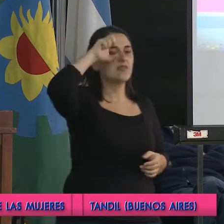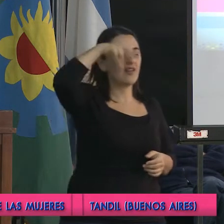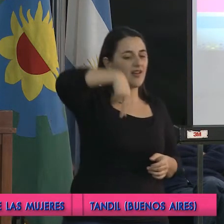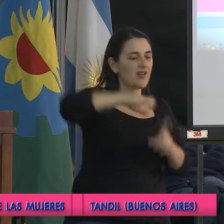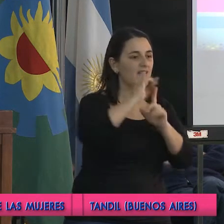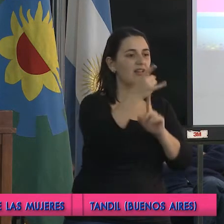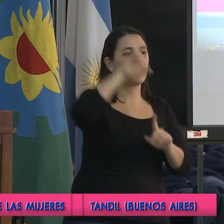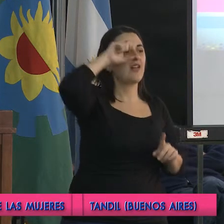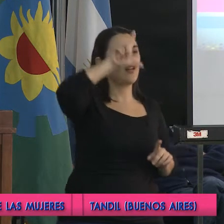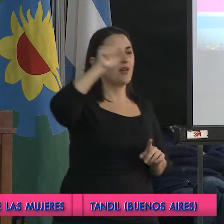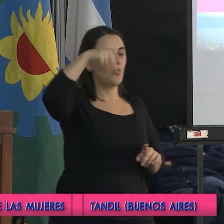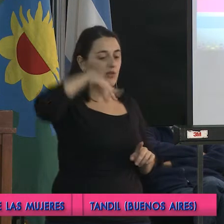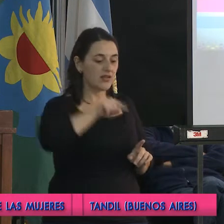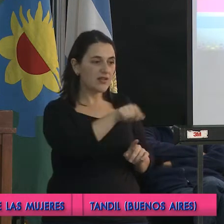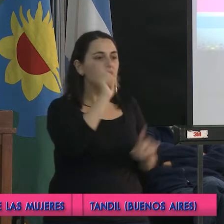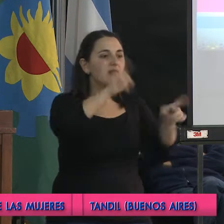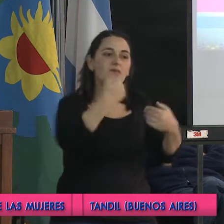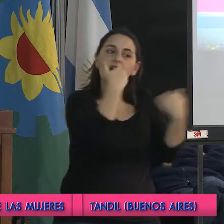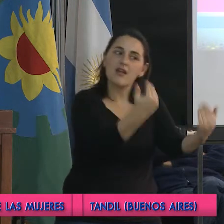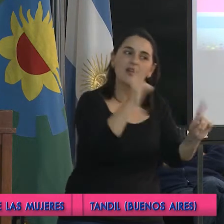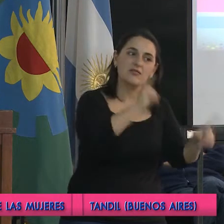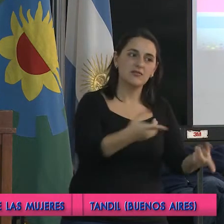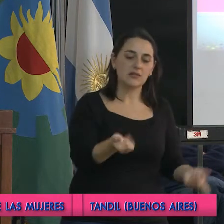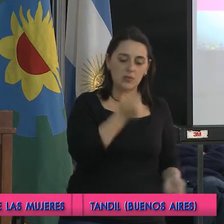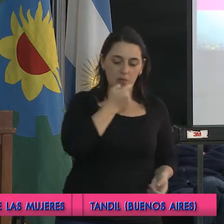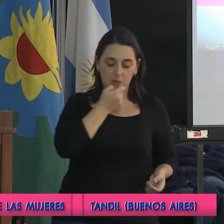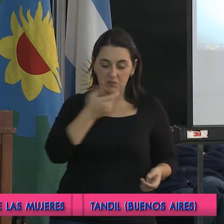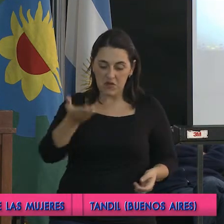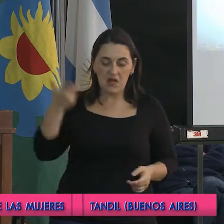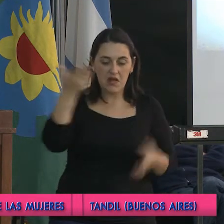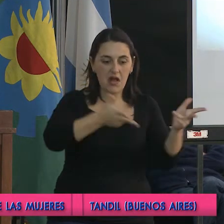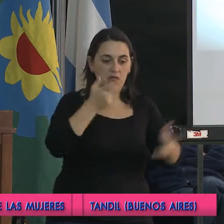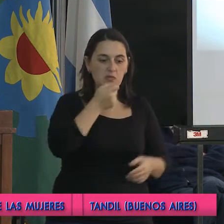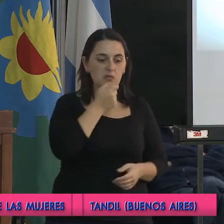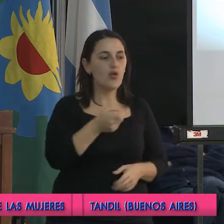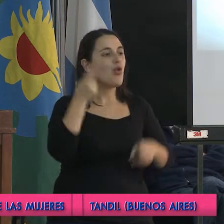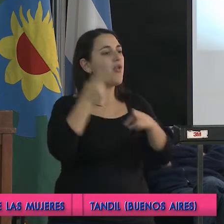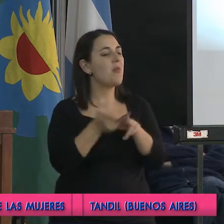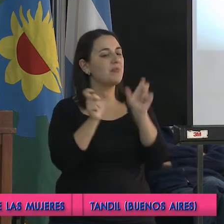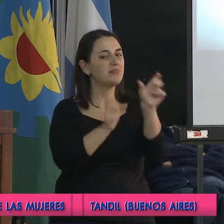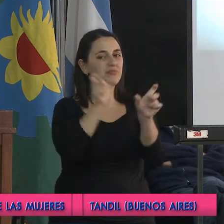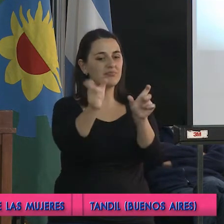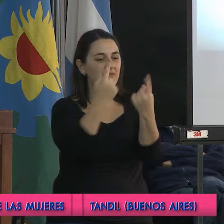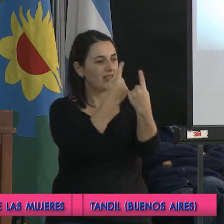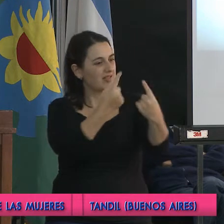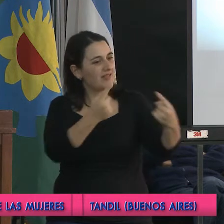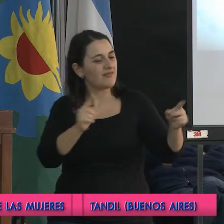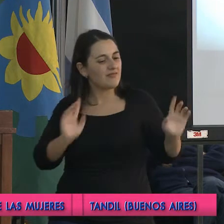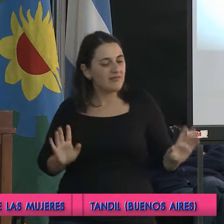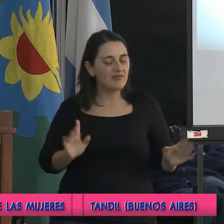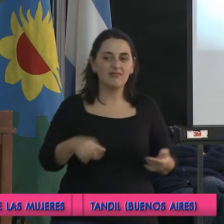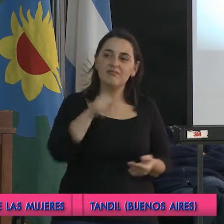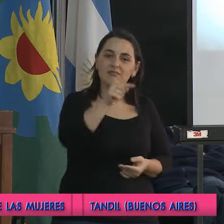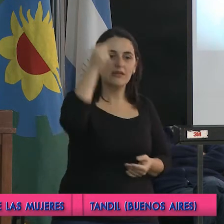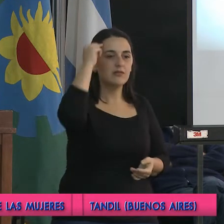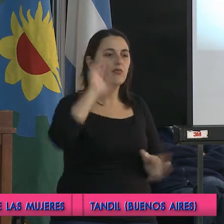este relato de cómo llamar a las cosas, de cambiar la manera de llamar las cosas y